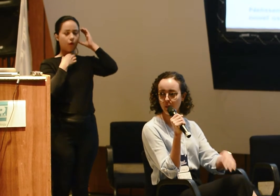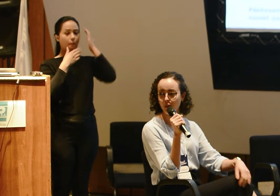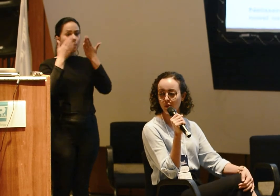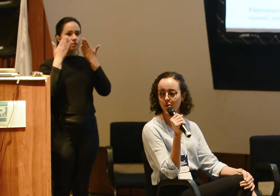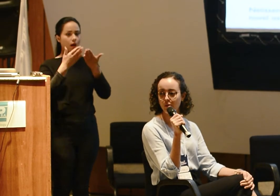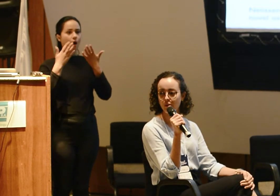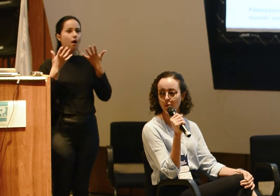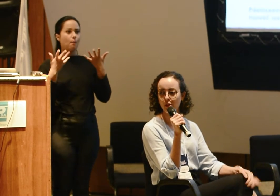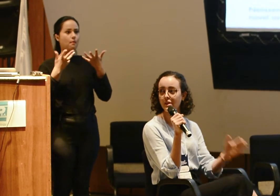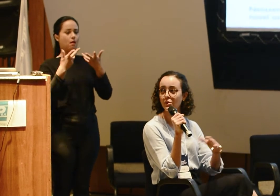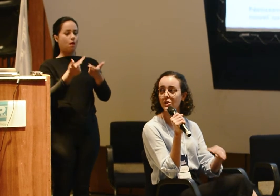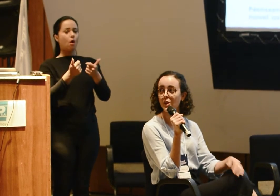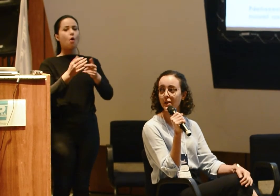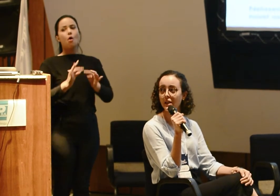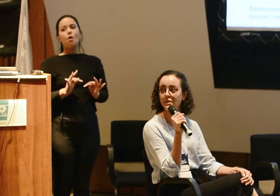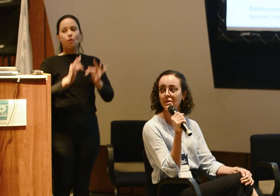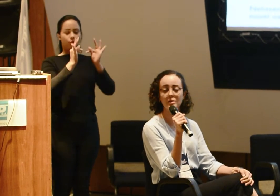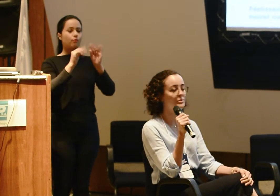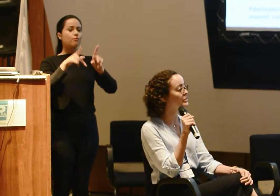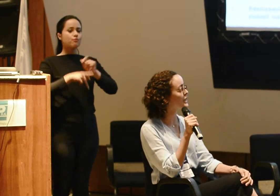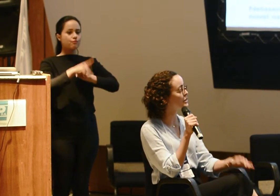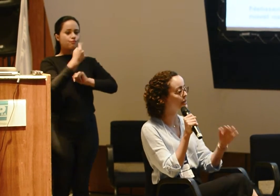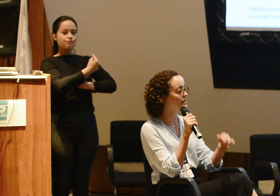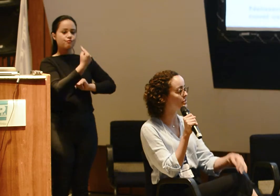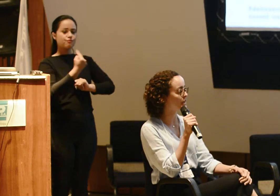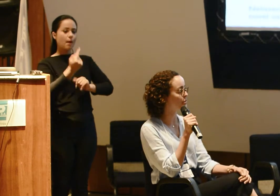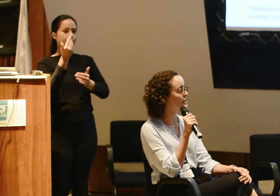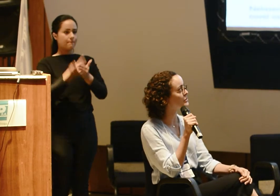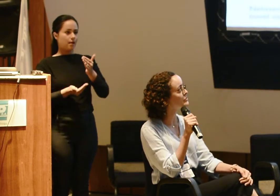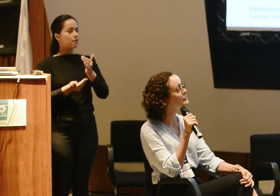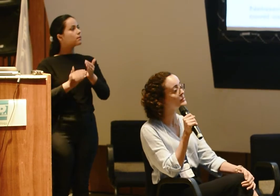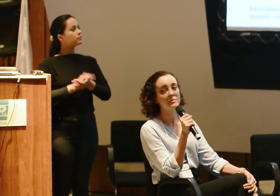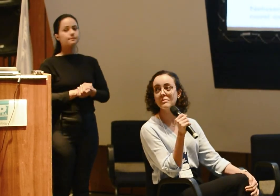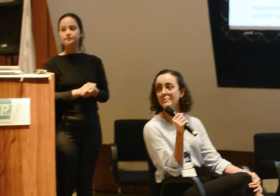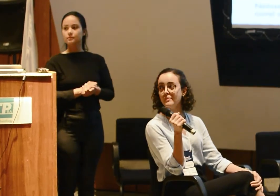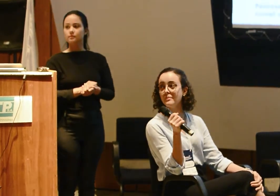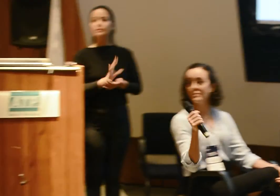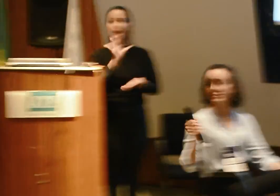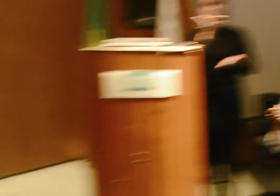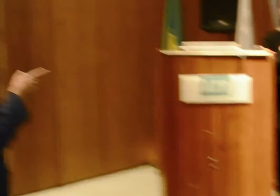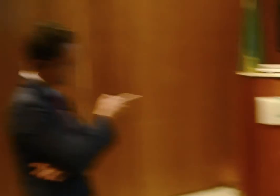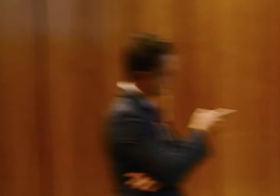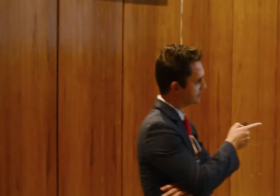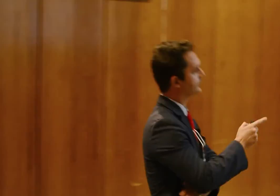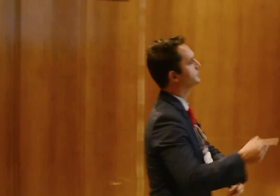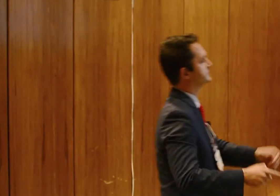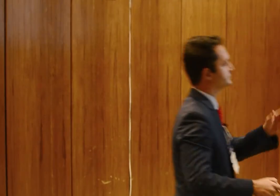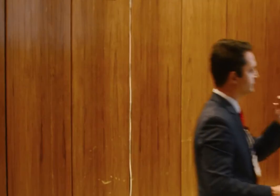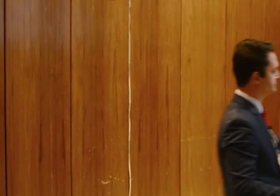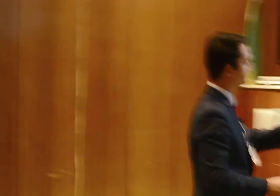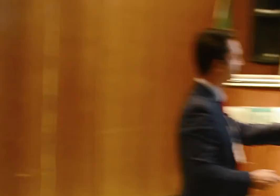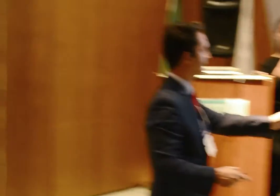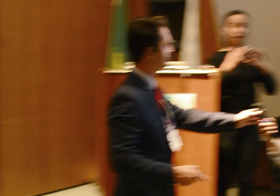a melhor tecnologia para cada perda, cada médico. Exatamente. A grande vantagem é que o